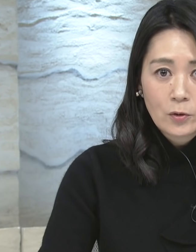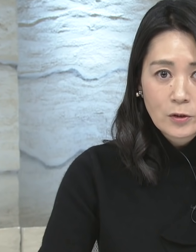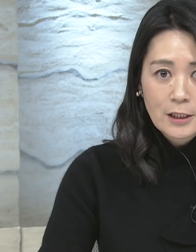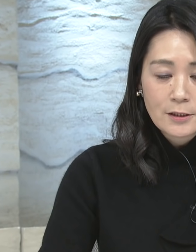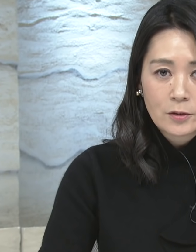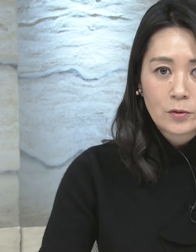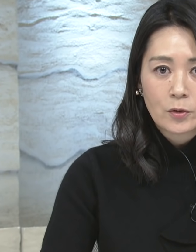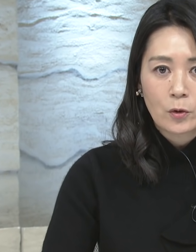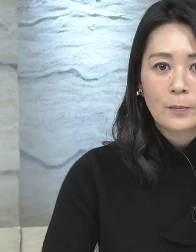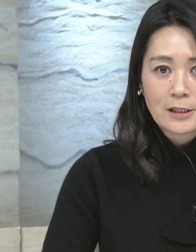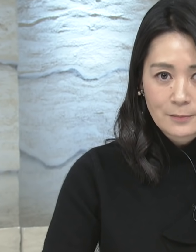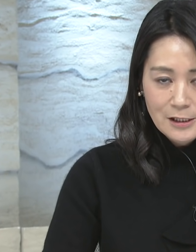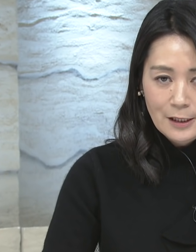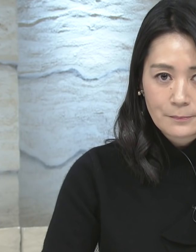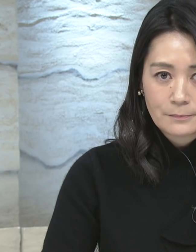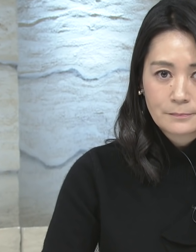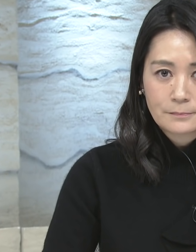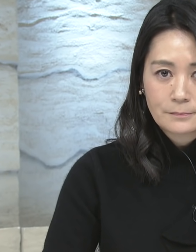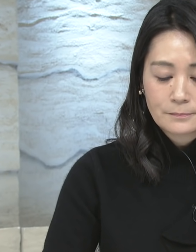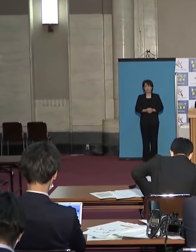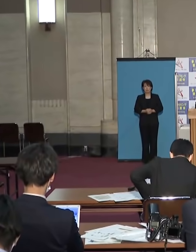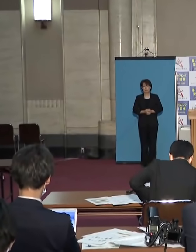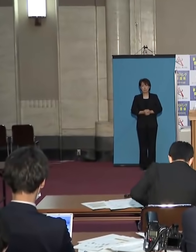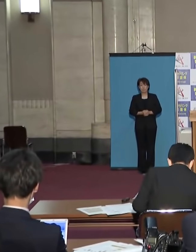明日にも要請すると表明しました。